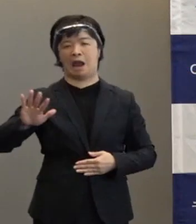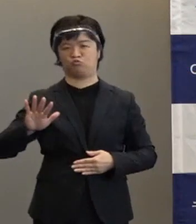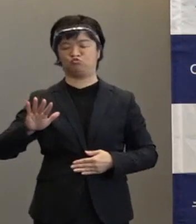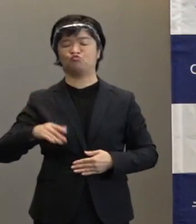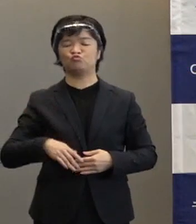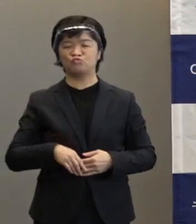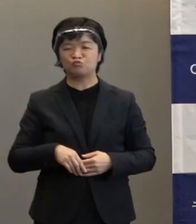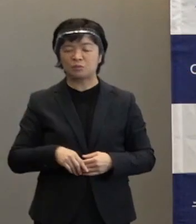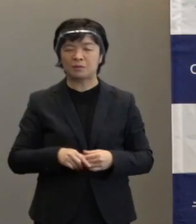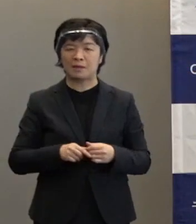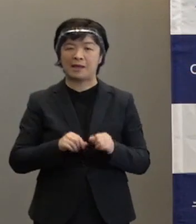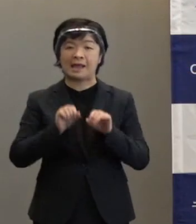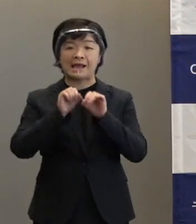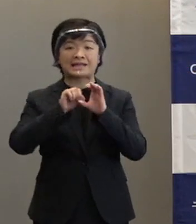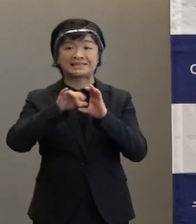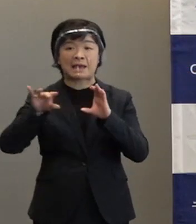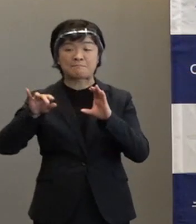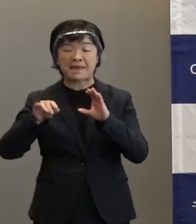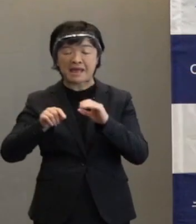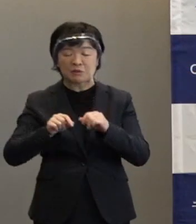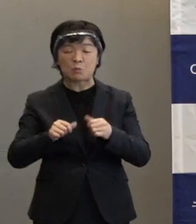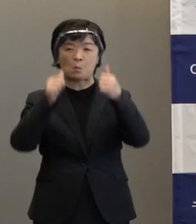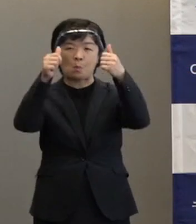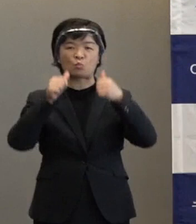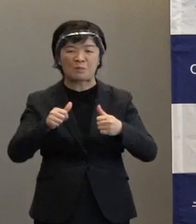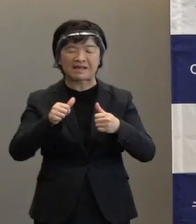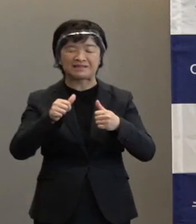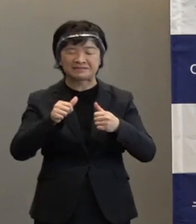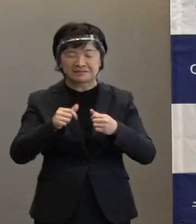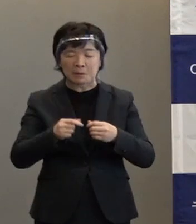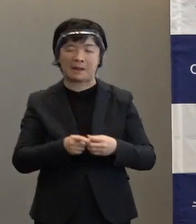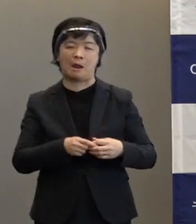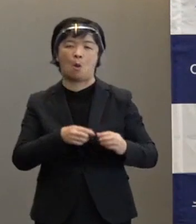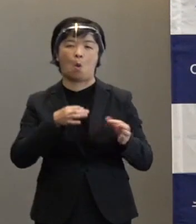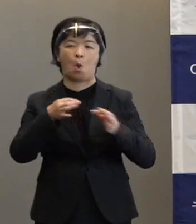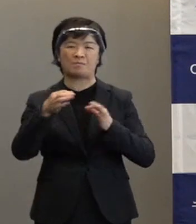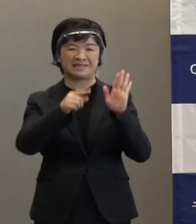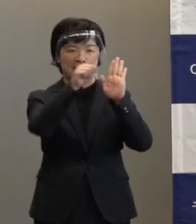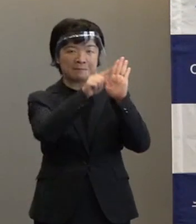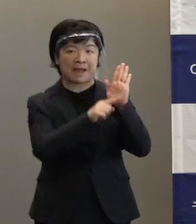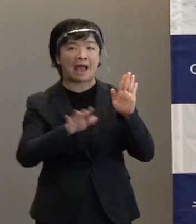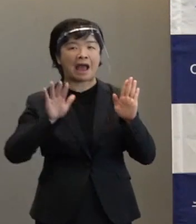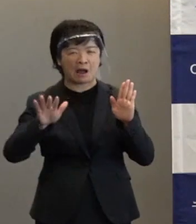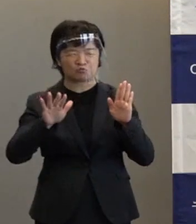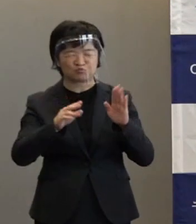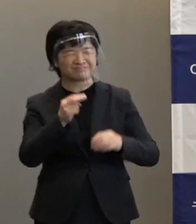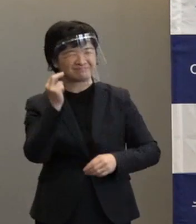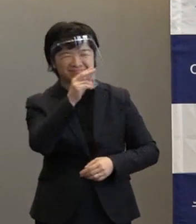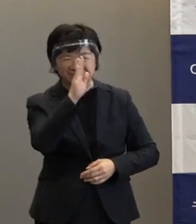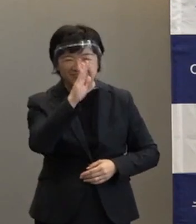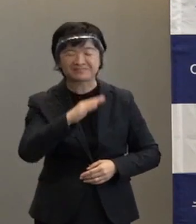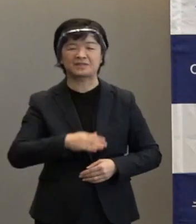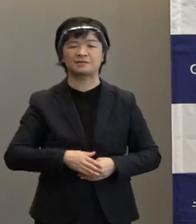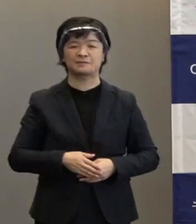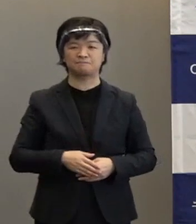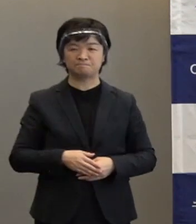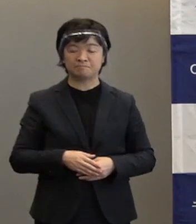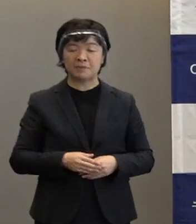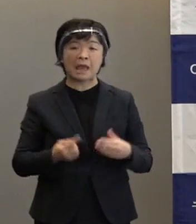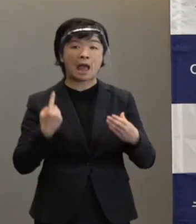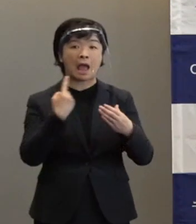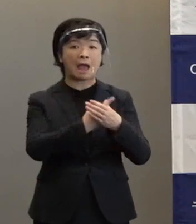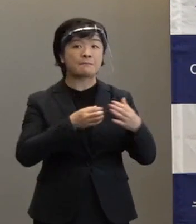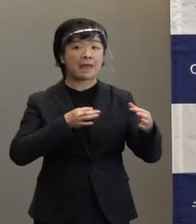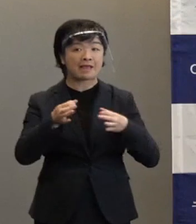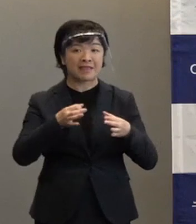ンペーン特設サイトには加盟店の一覧を掲載いたしますので、こちらも併せてご覧ください。なお現在も引き続き加盟店の